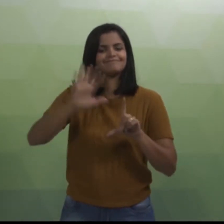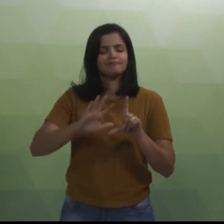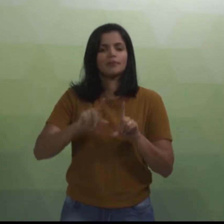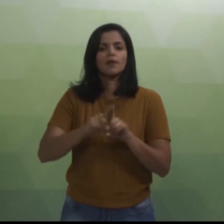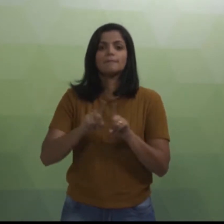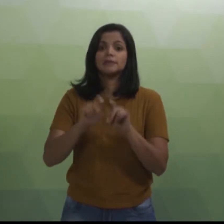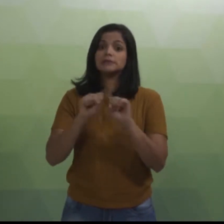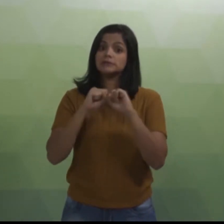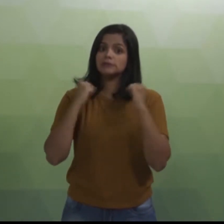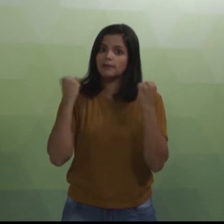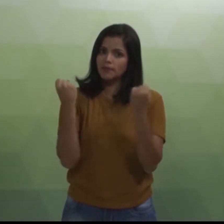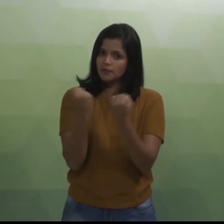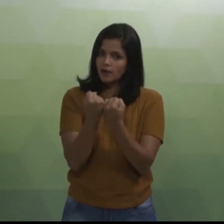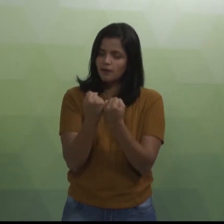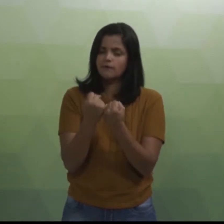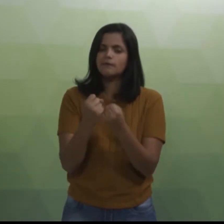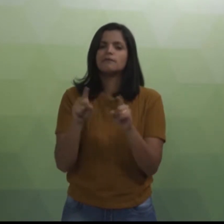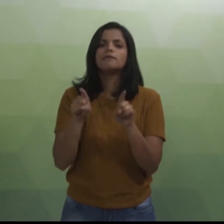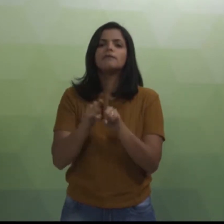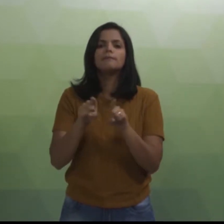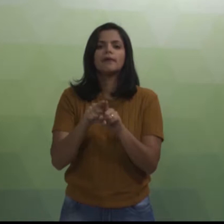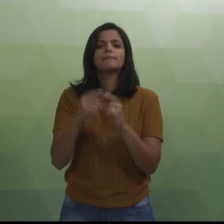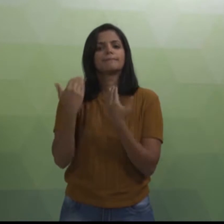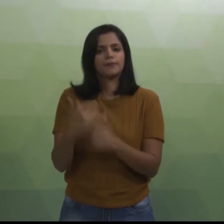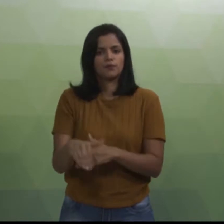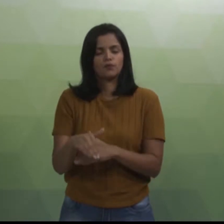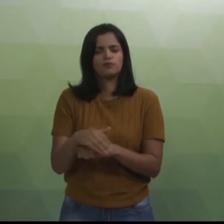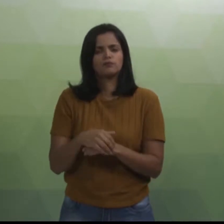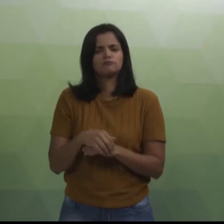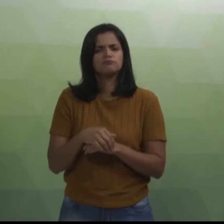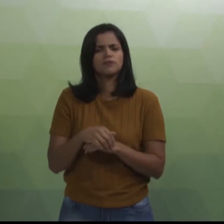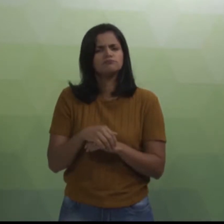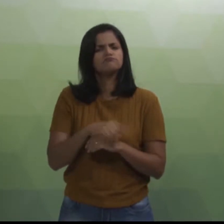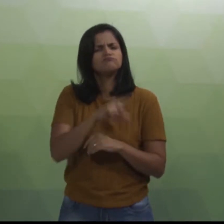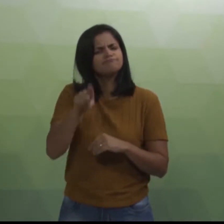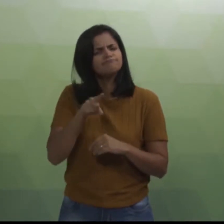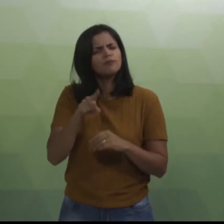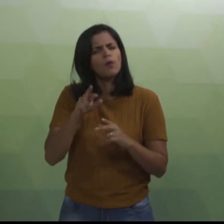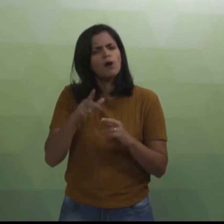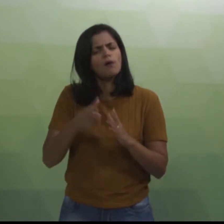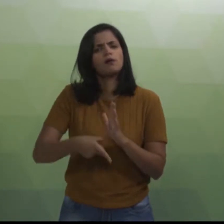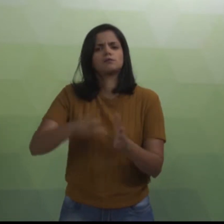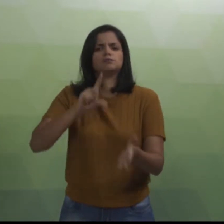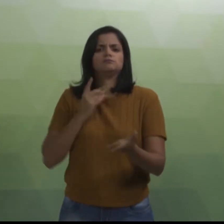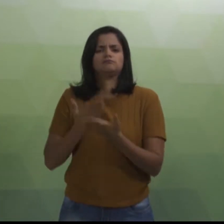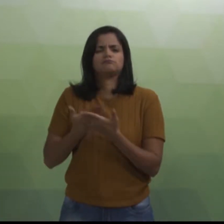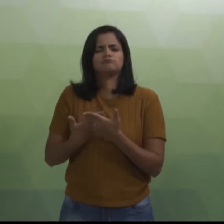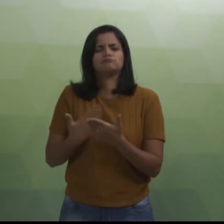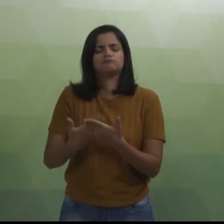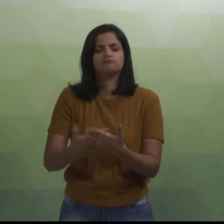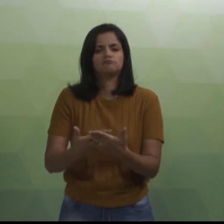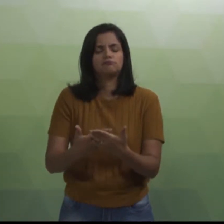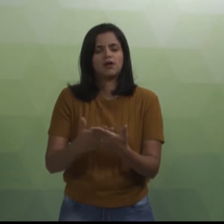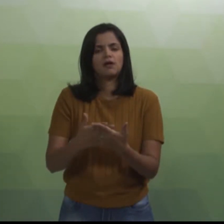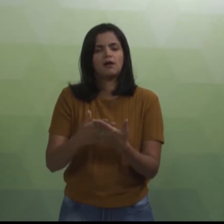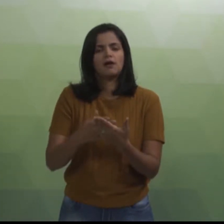no AVA, seminário, temos nossas provas. Então, anteriormente a essas atividades, vocês devem